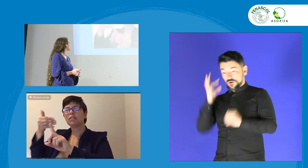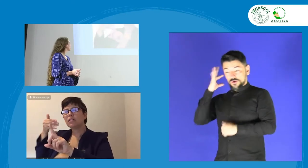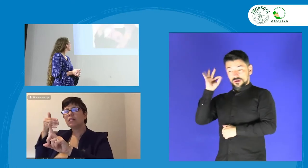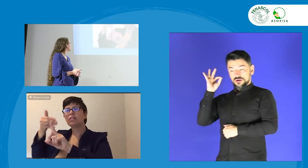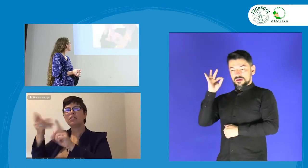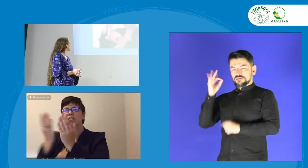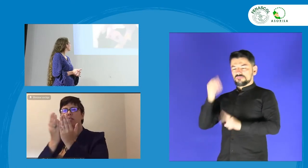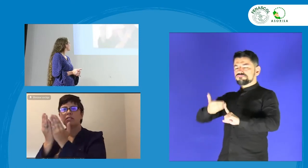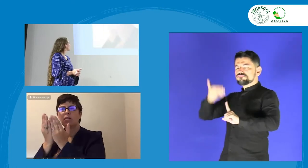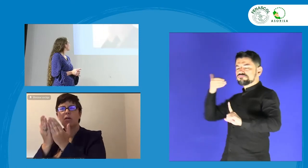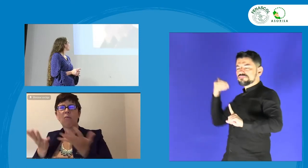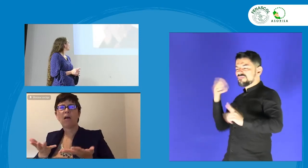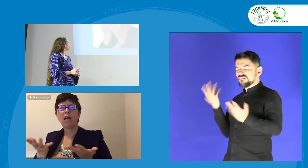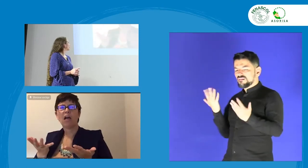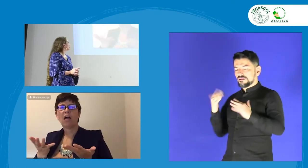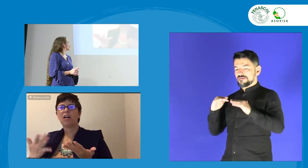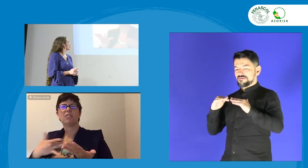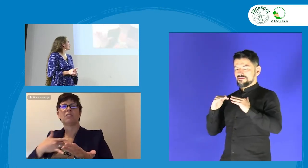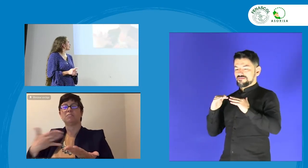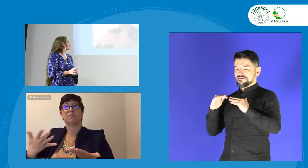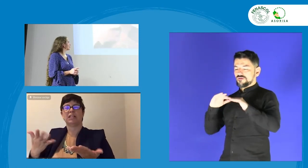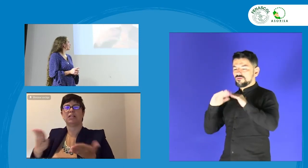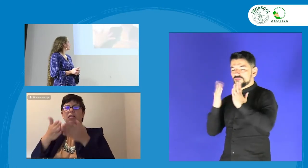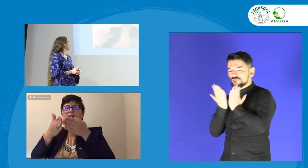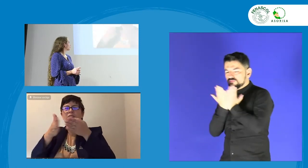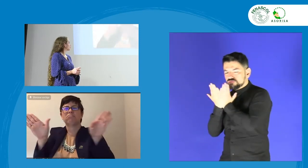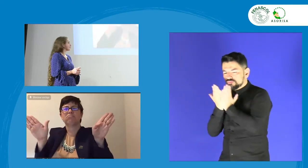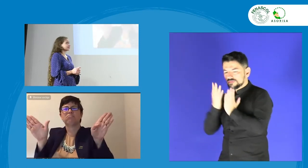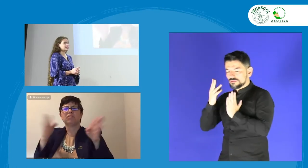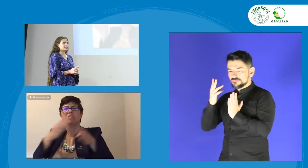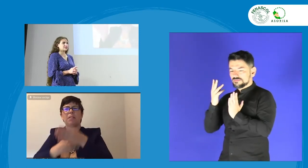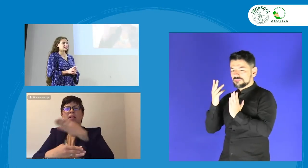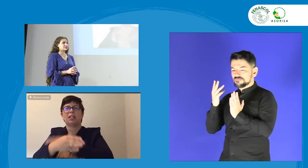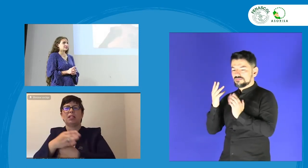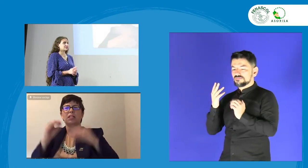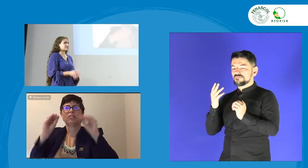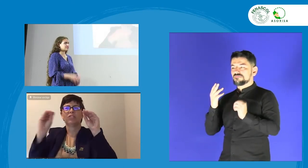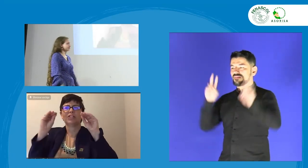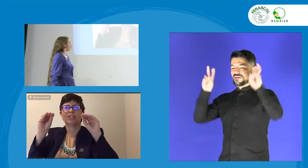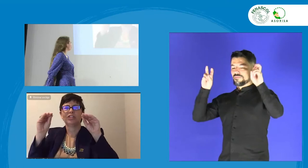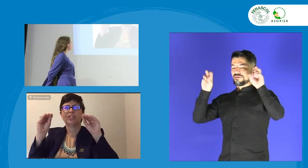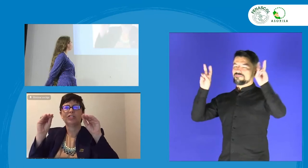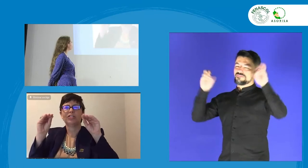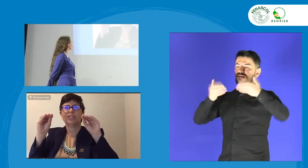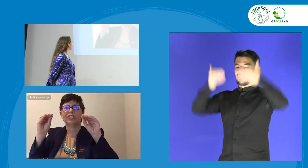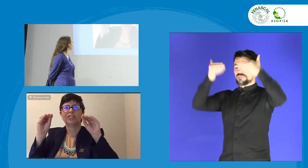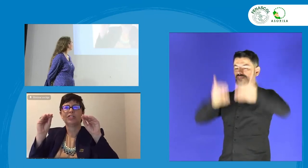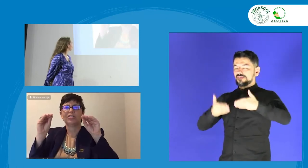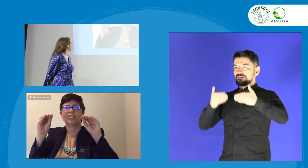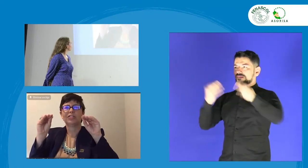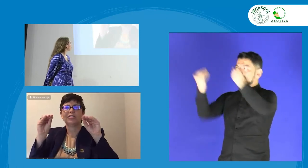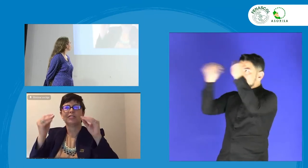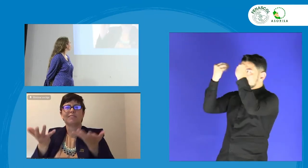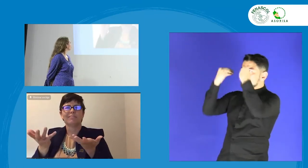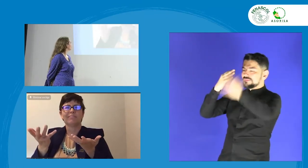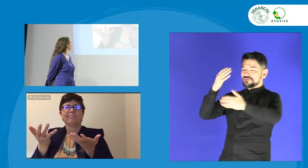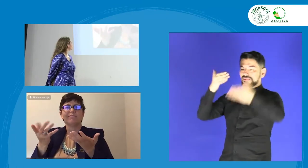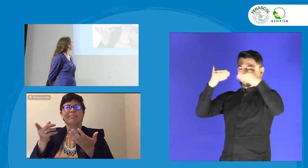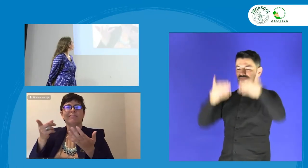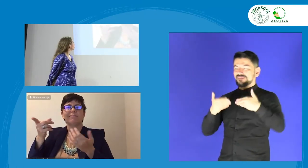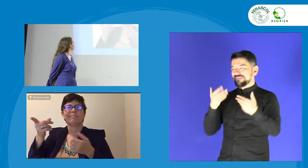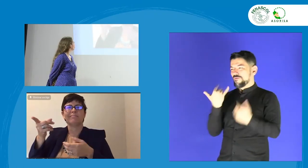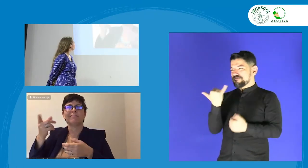pero que no conocen muy bien. Es importante que conozcan el contexto y que encuentren formación acerca